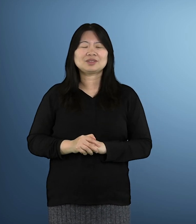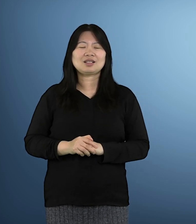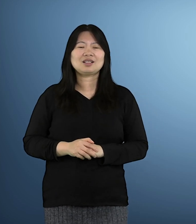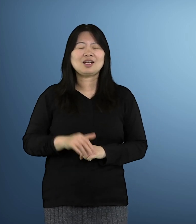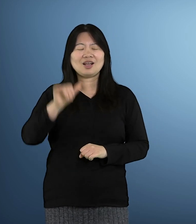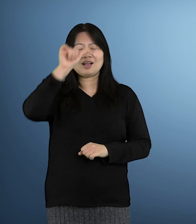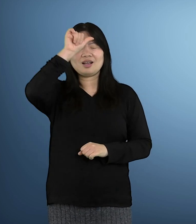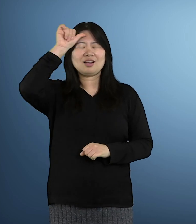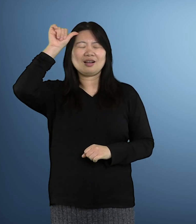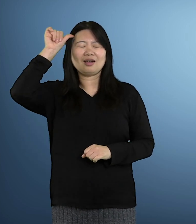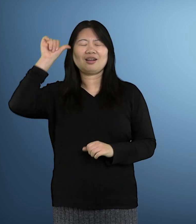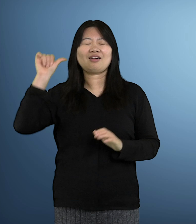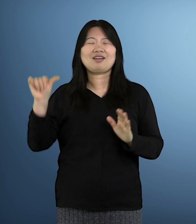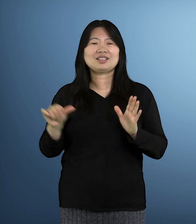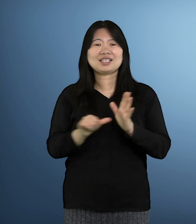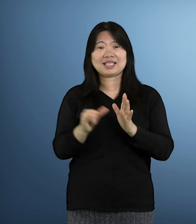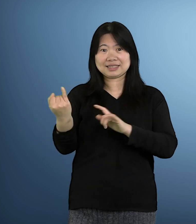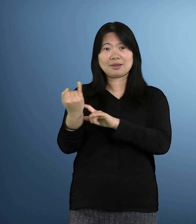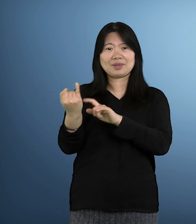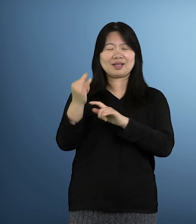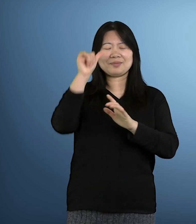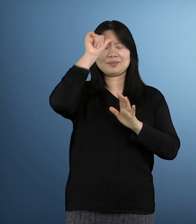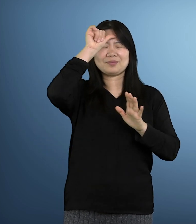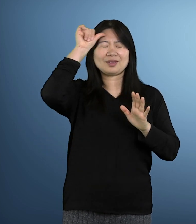자기가 평생